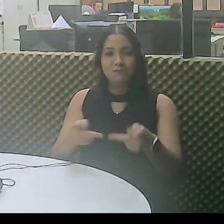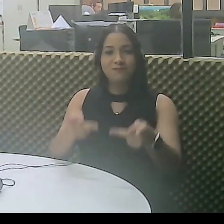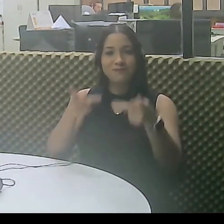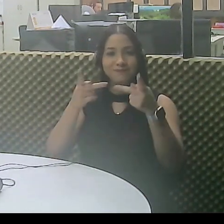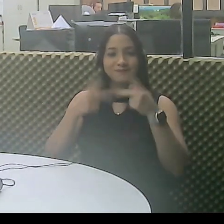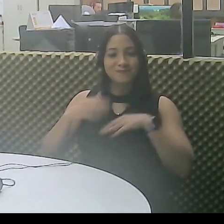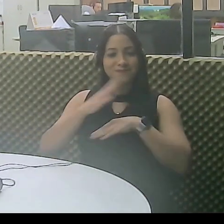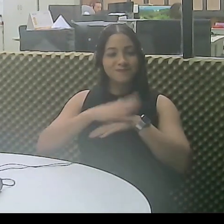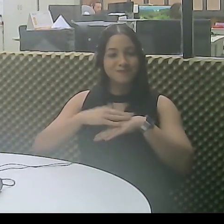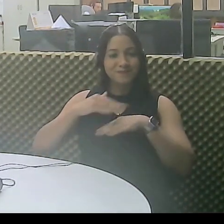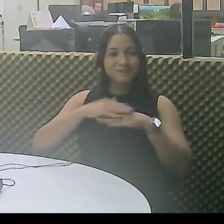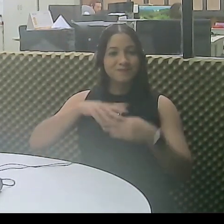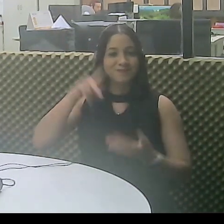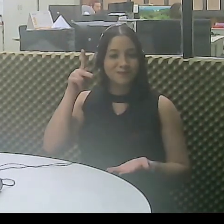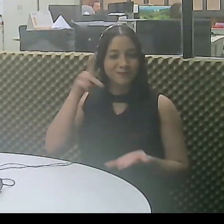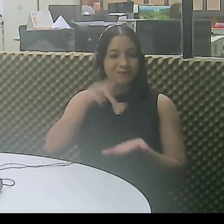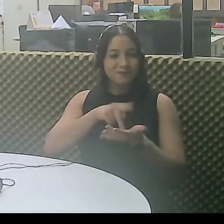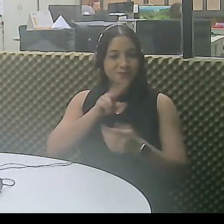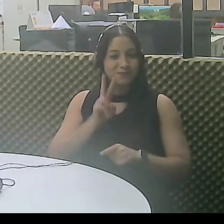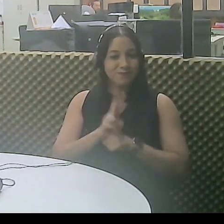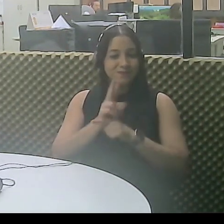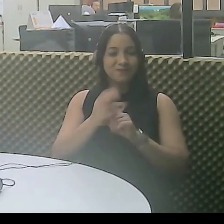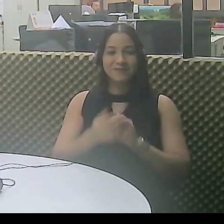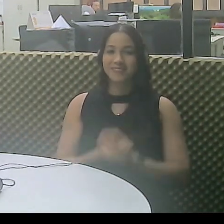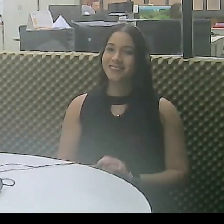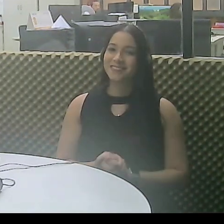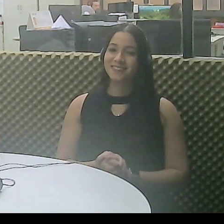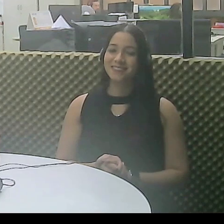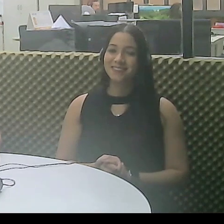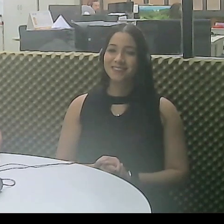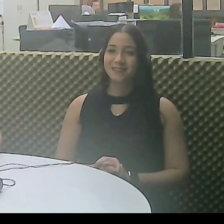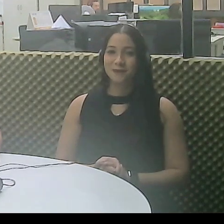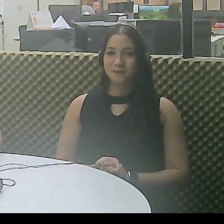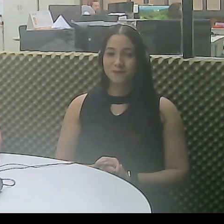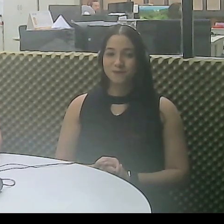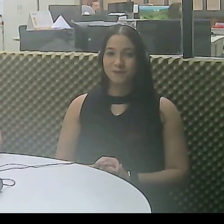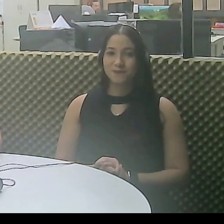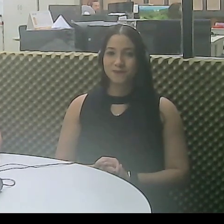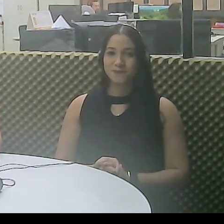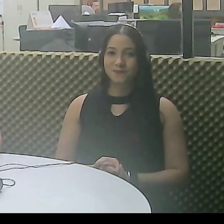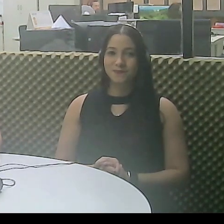Lago que acolhe todo mundo e cuida de verdade